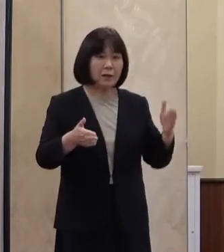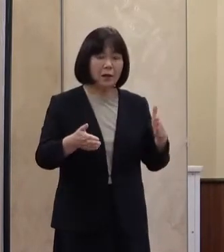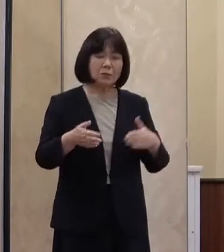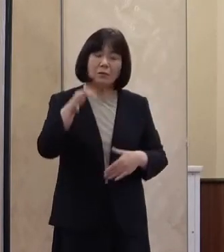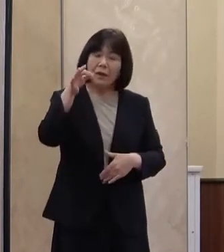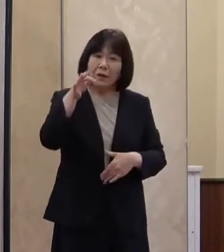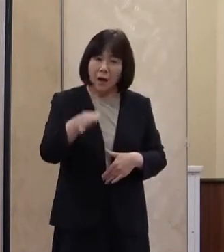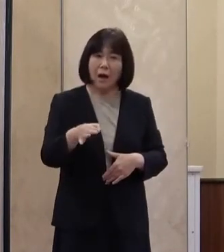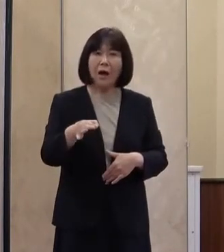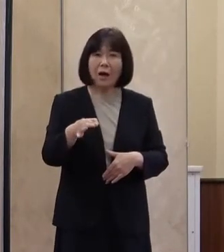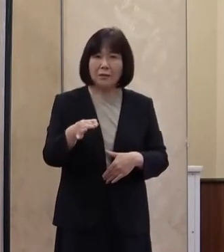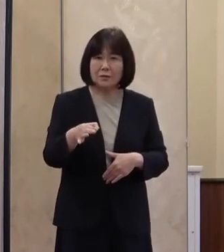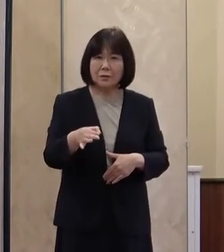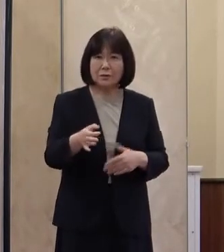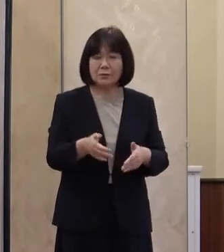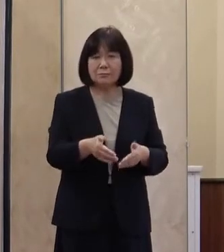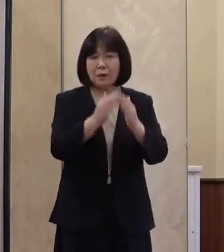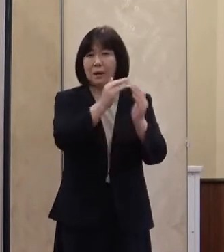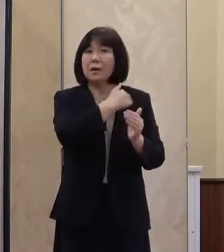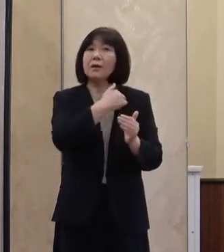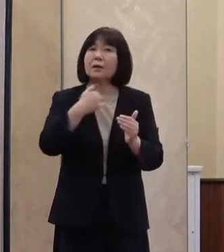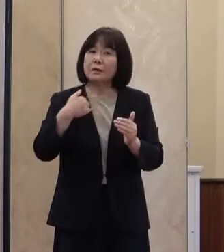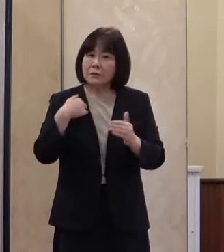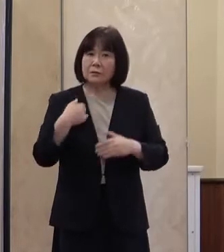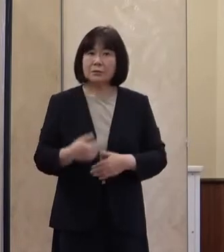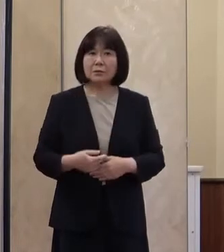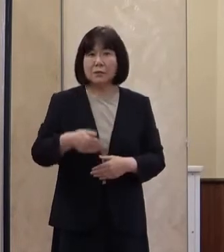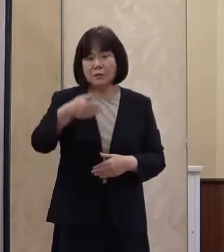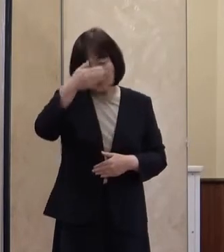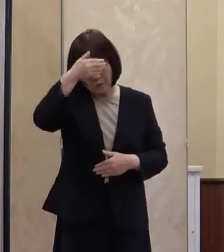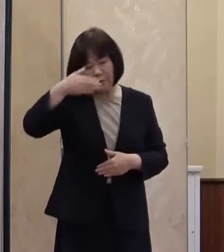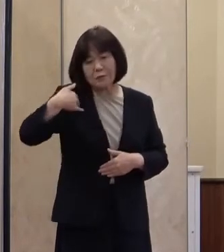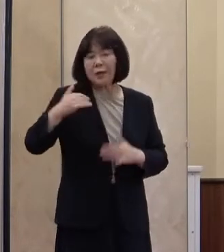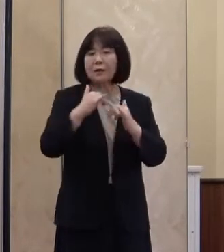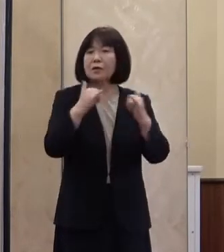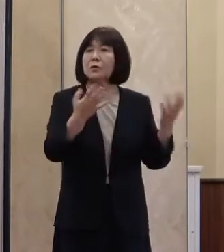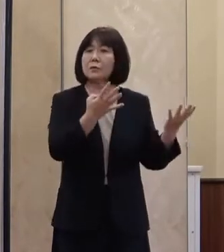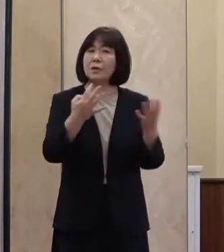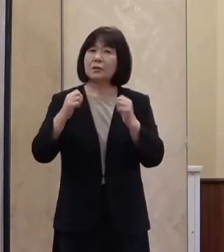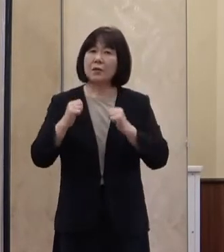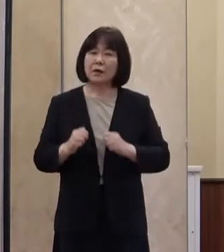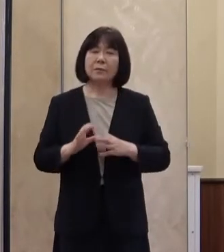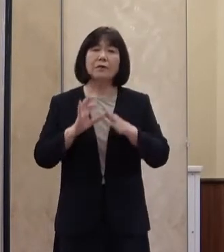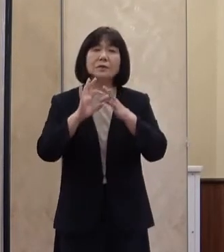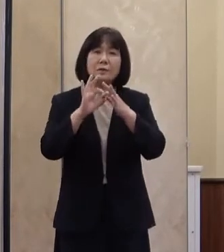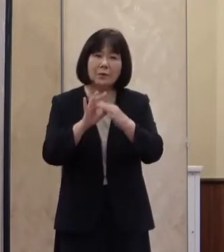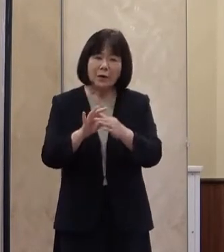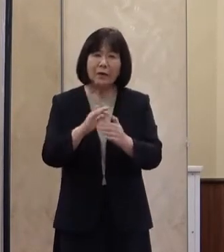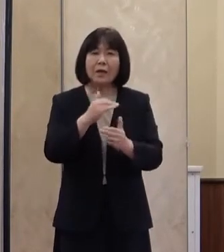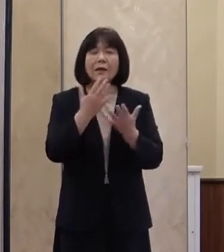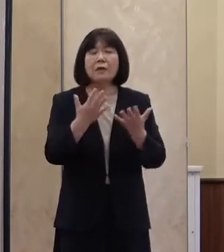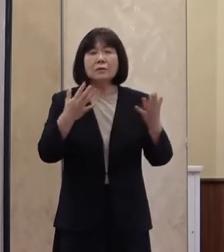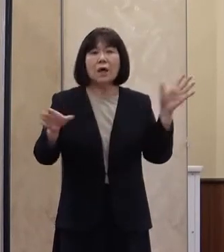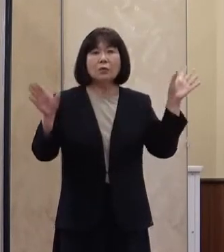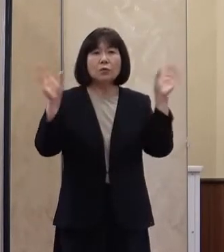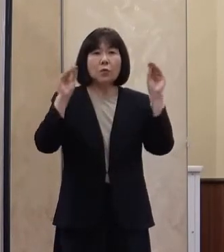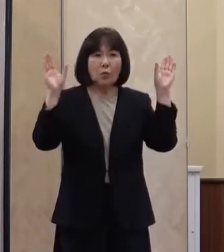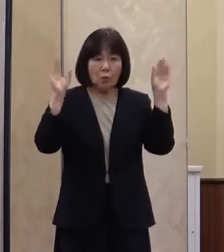く確保できるのもありますし、そういったことを知らないという方もたくさんいらっしゃるので、できるだけ多くの情